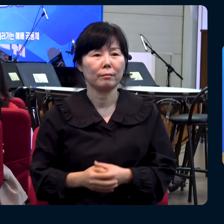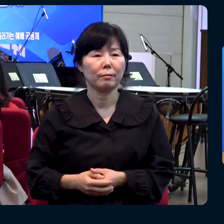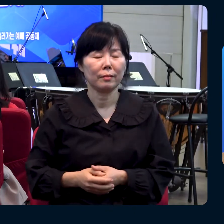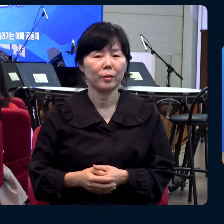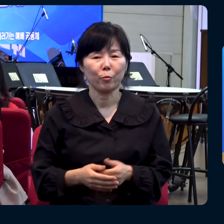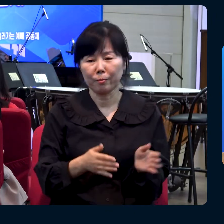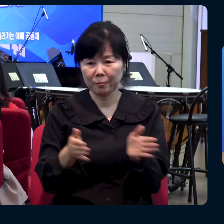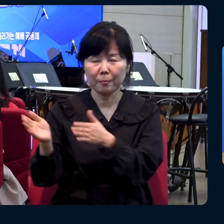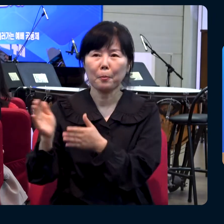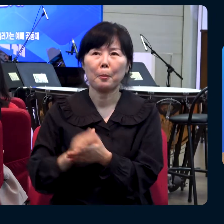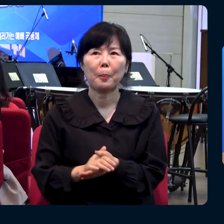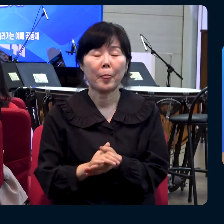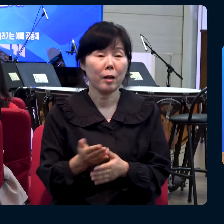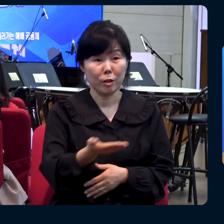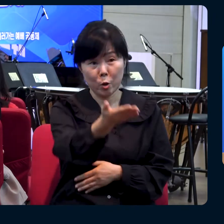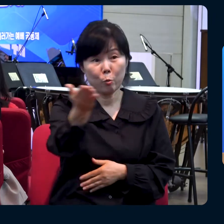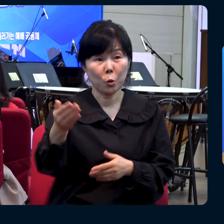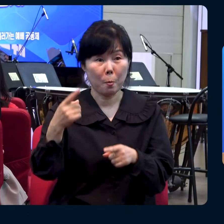여러분 자녀를 키우다 보면